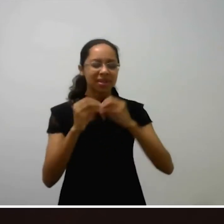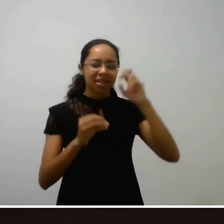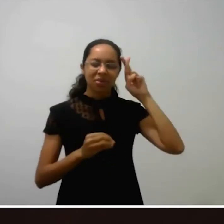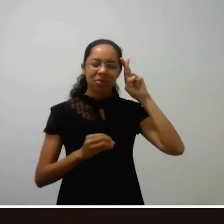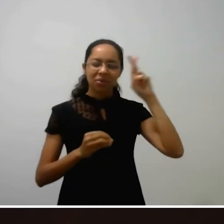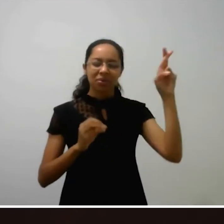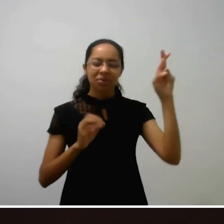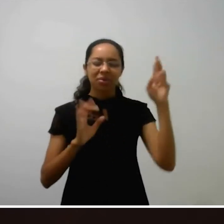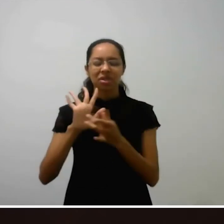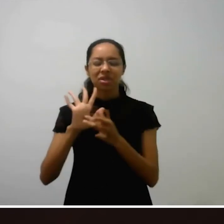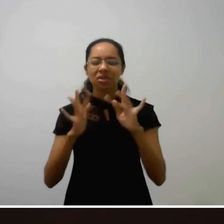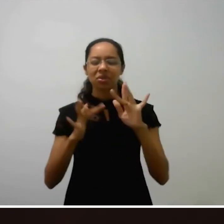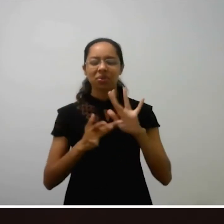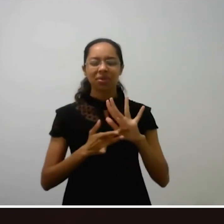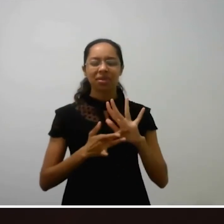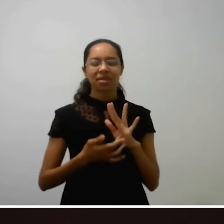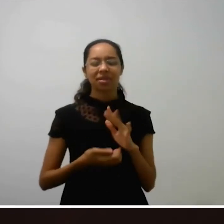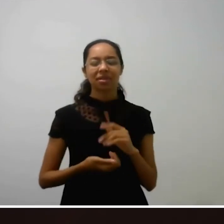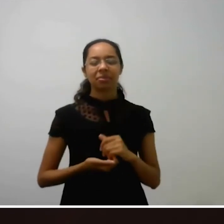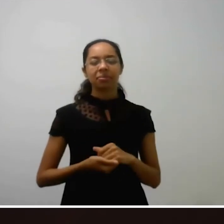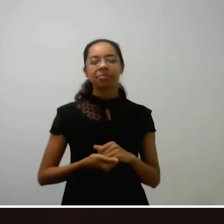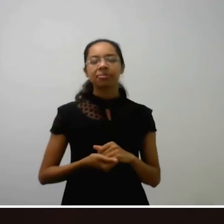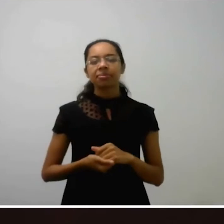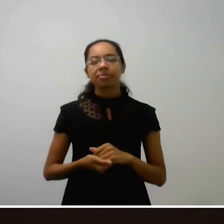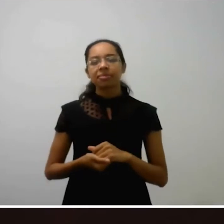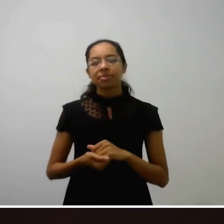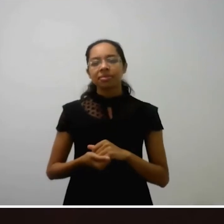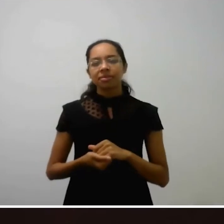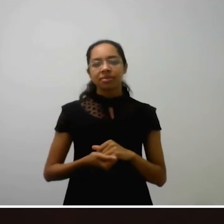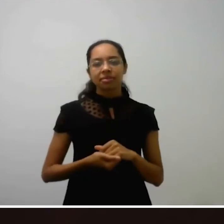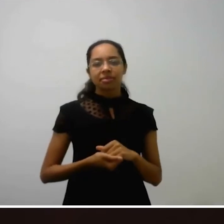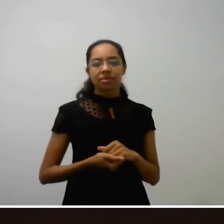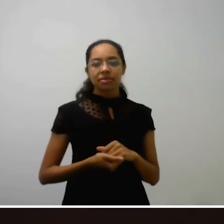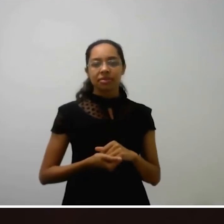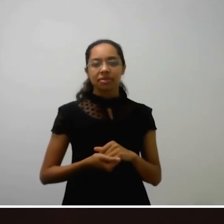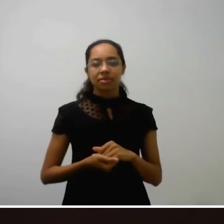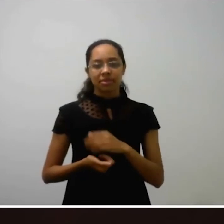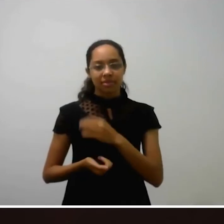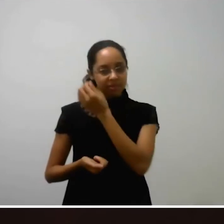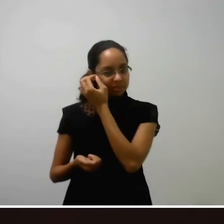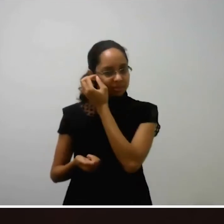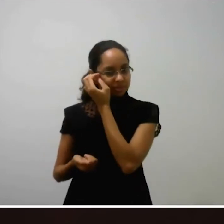No início, é isso, né? Deixa eu ver onde estou.